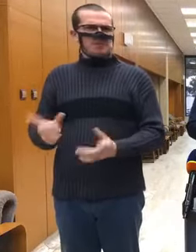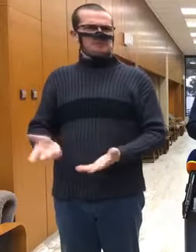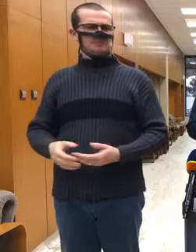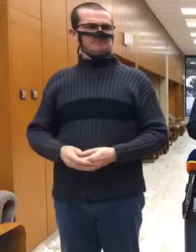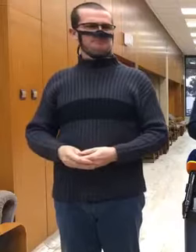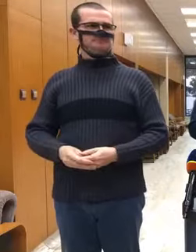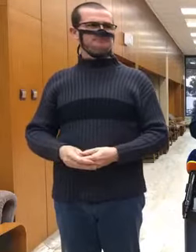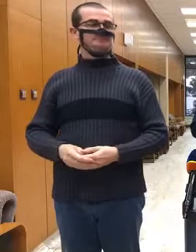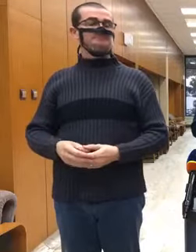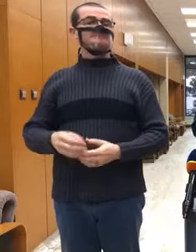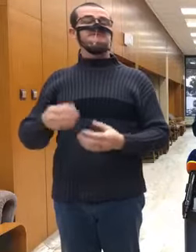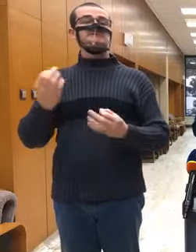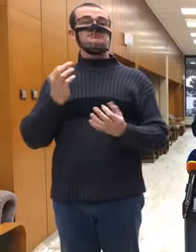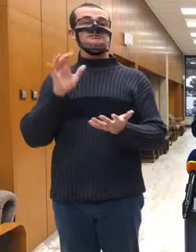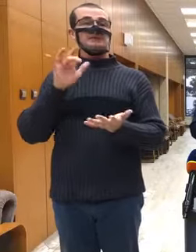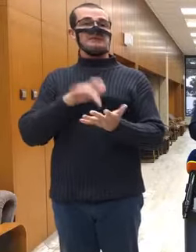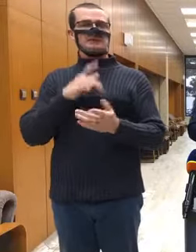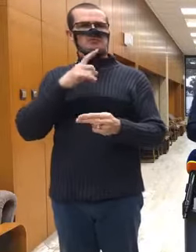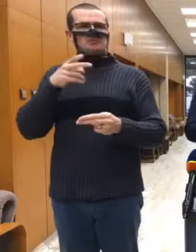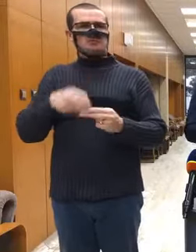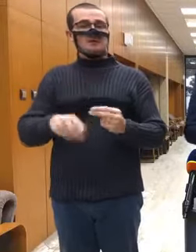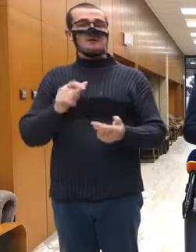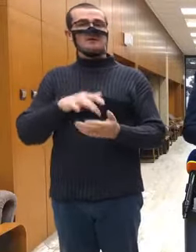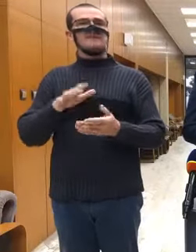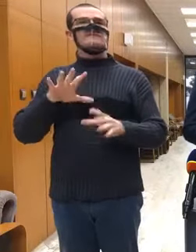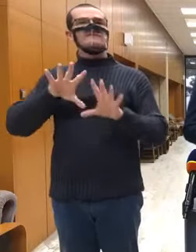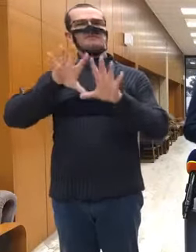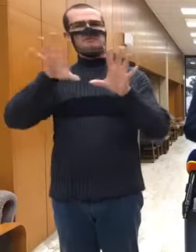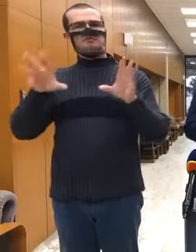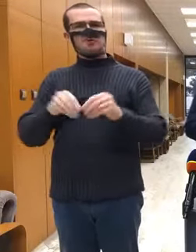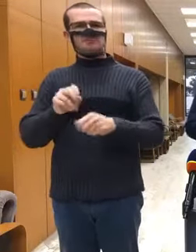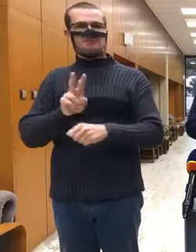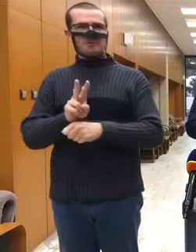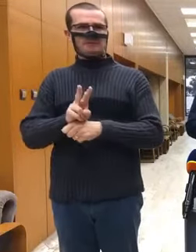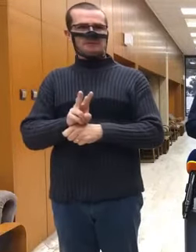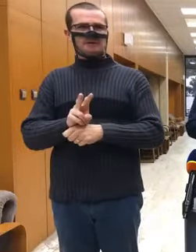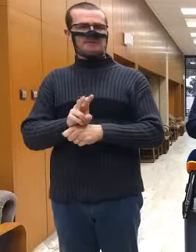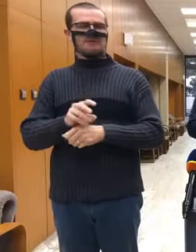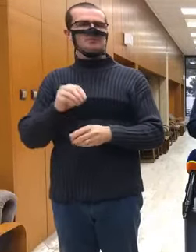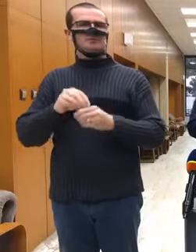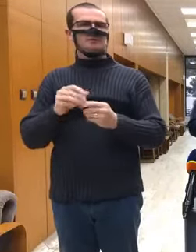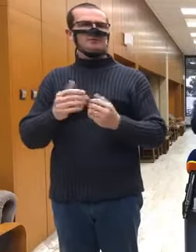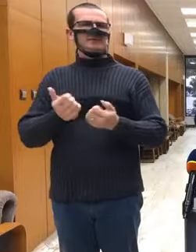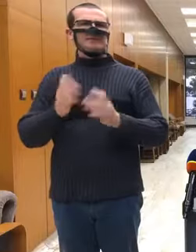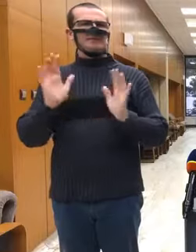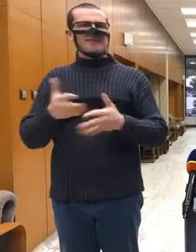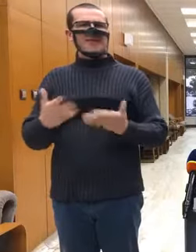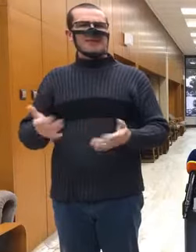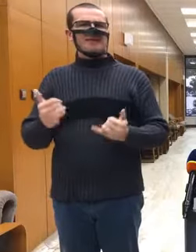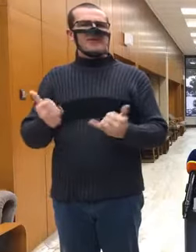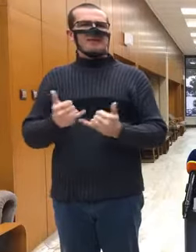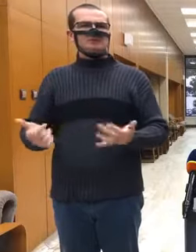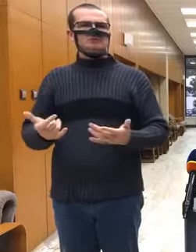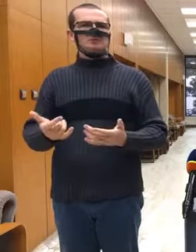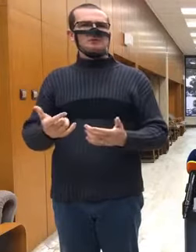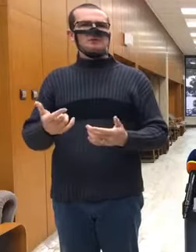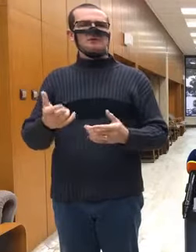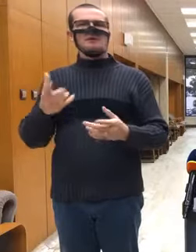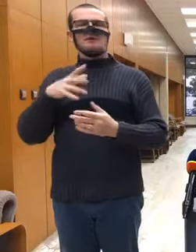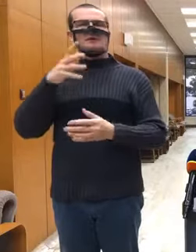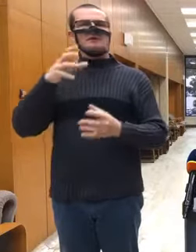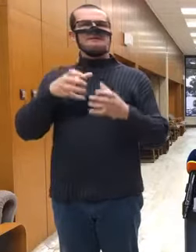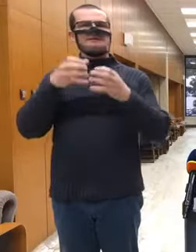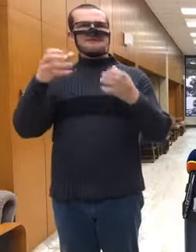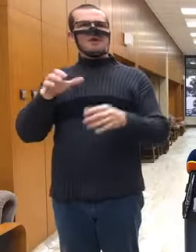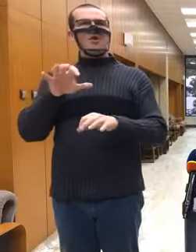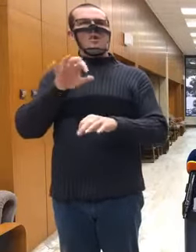Čo sa týka, prepáčte, ešte chcem dokončiť, čo sa týka všeobecne tých opatrení, neexistuje niečo ako sada overených